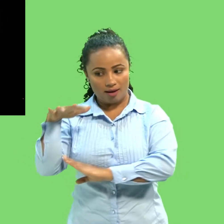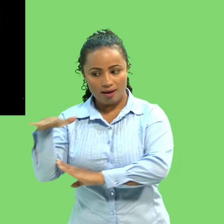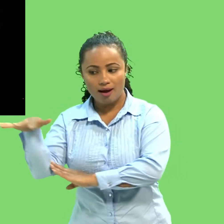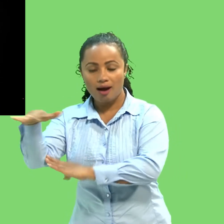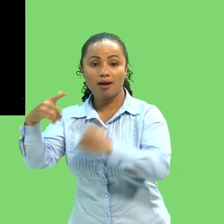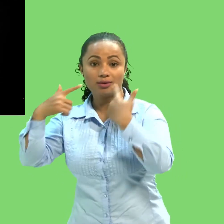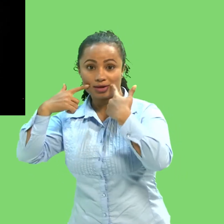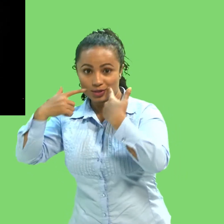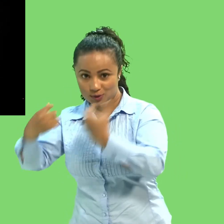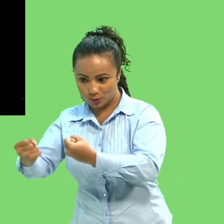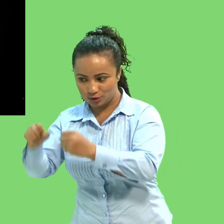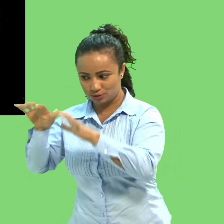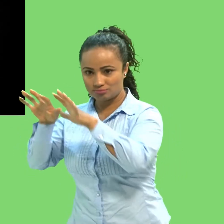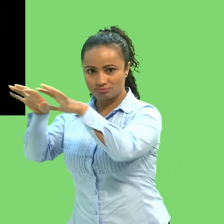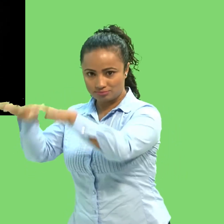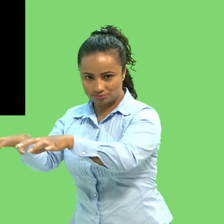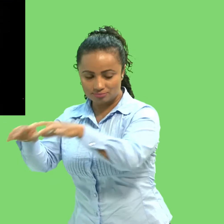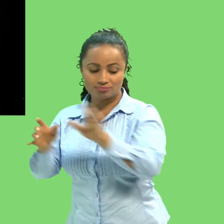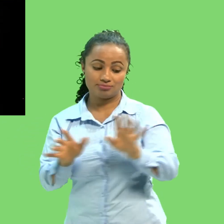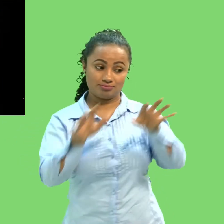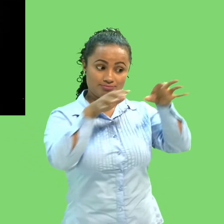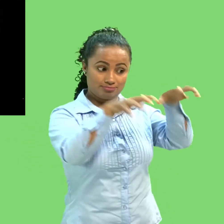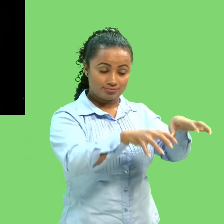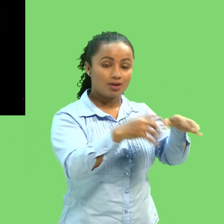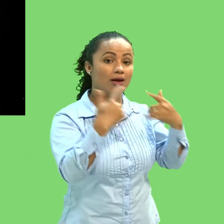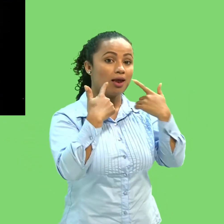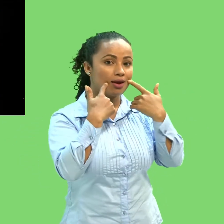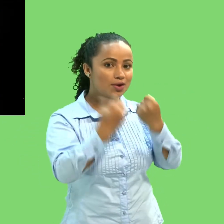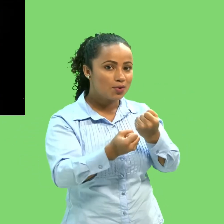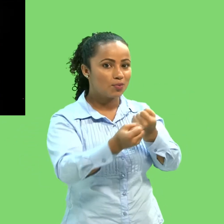e a linguística aplicada, certo? Linguística